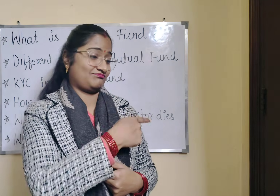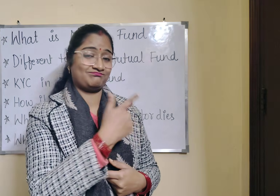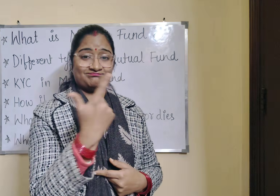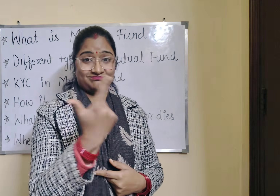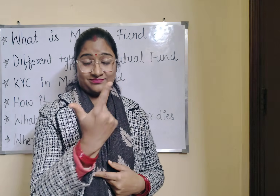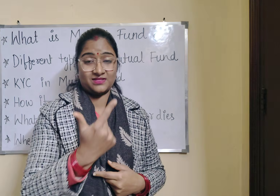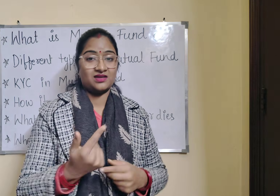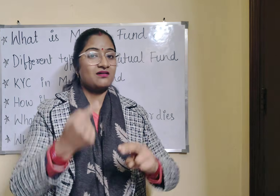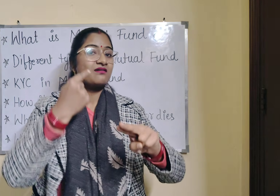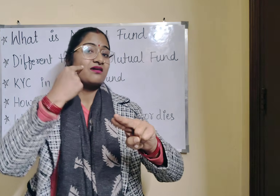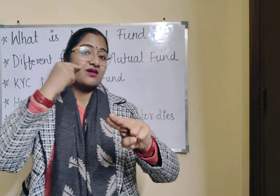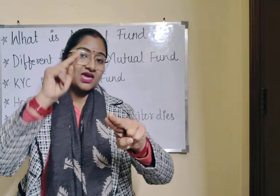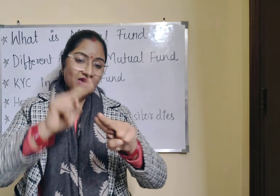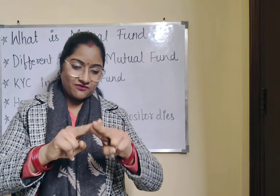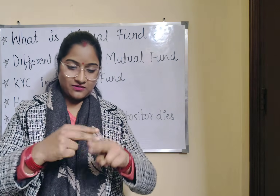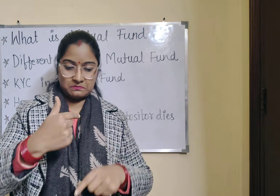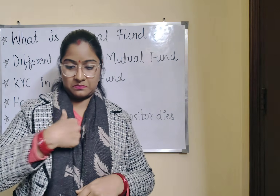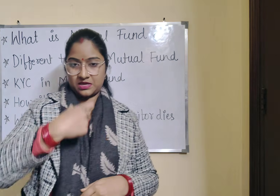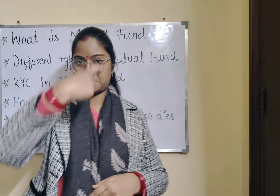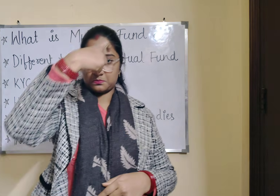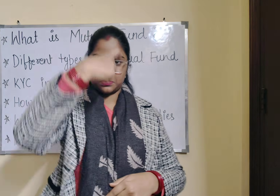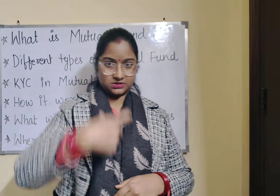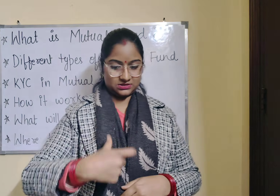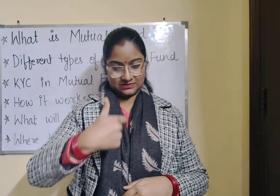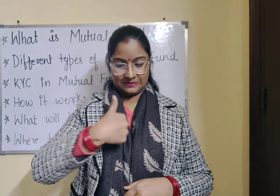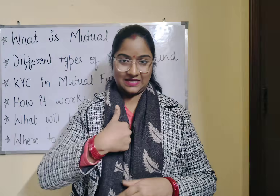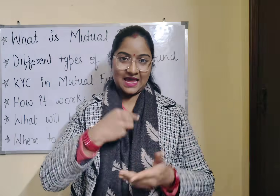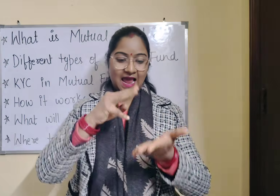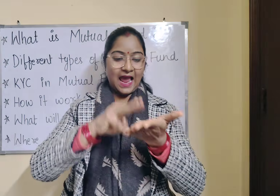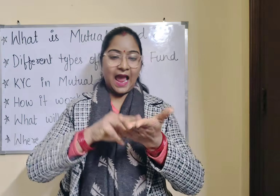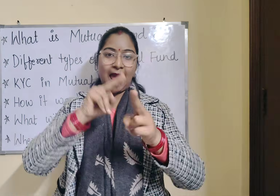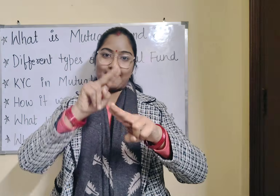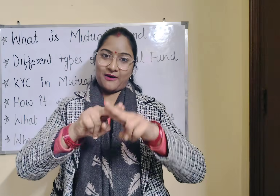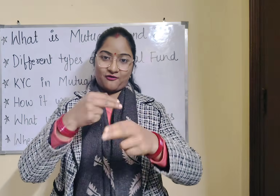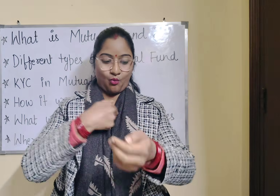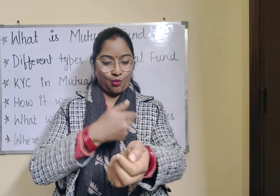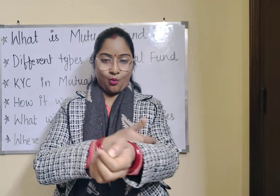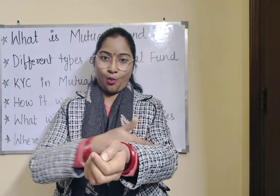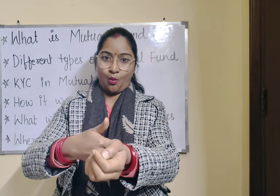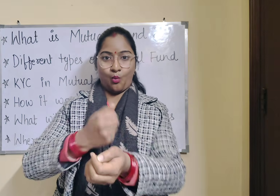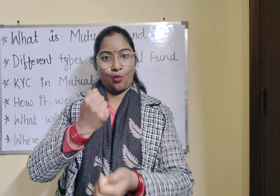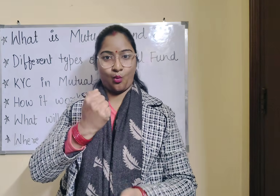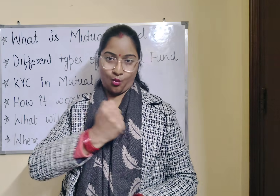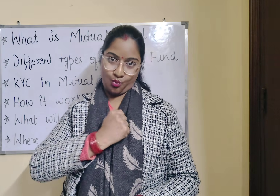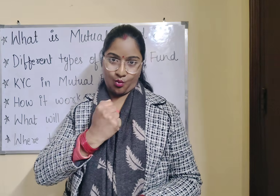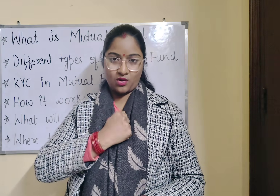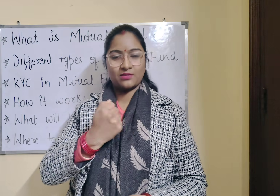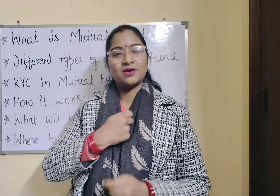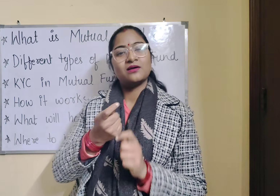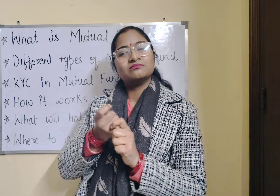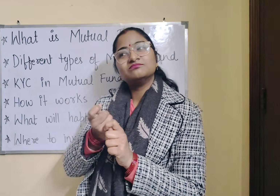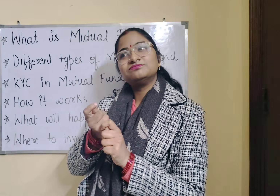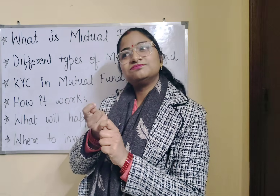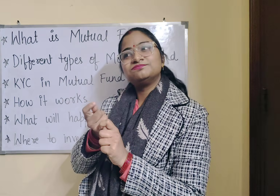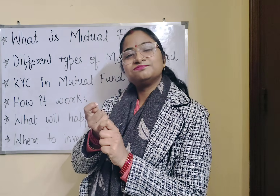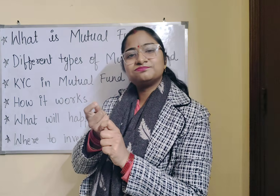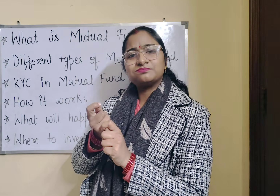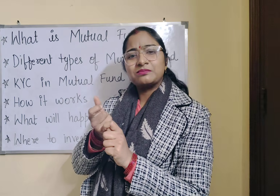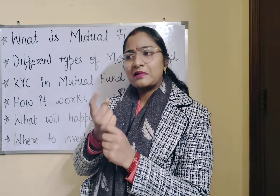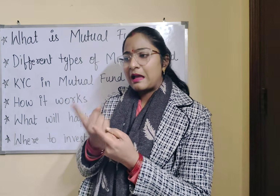बड़ा इम्पॉर्टेंट टॉपिक है कि अगर मैं जो हूँ, मैं जैसे मैंने म्यूचुअल फंड में अपने नाम से एक अकाउंट शुरू कराया, एक